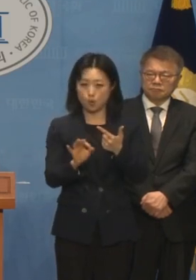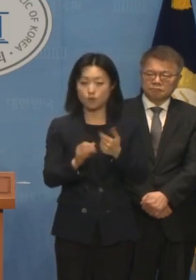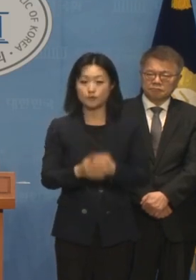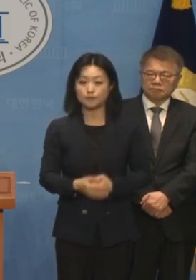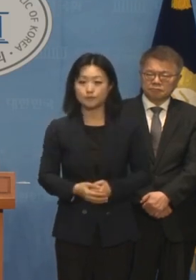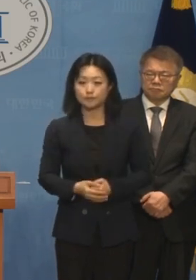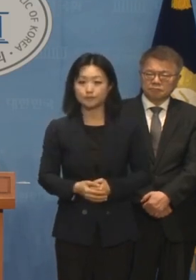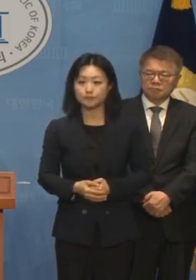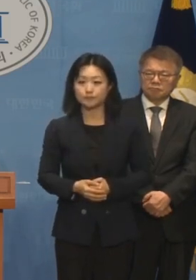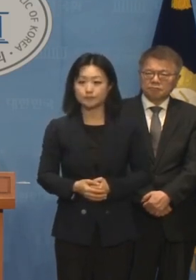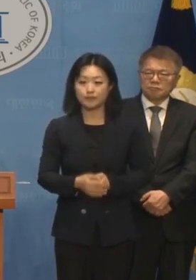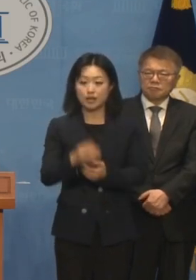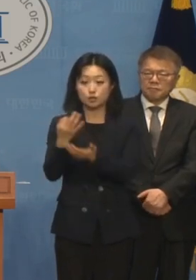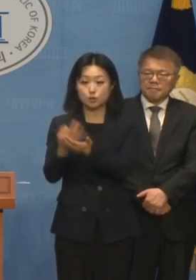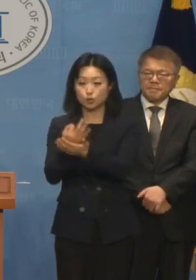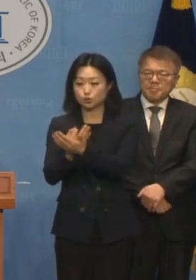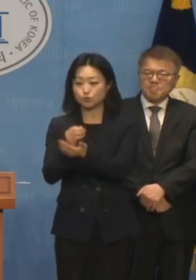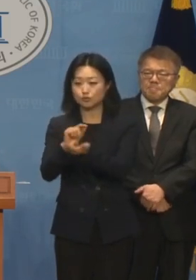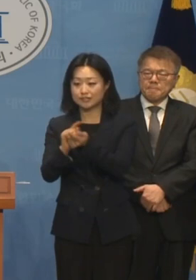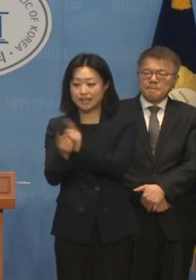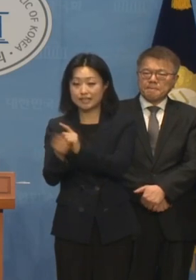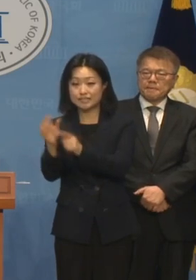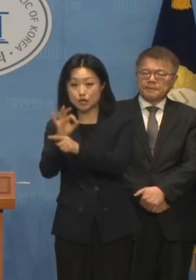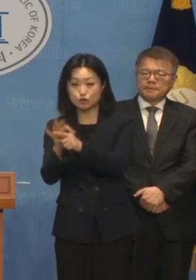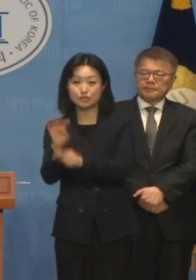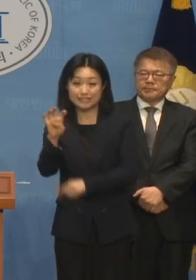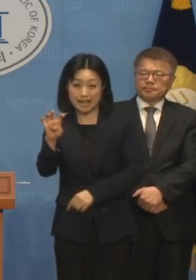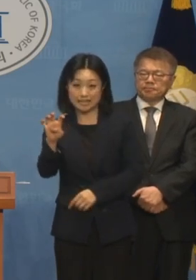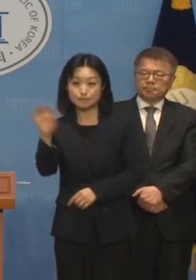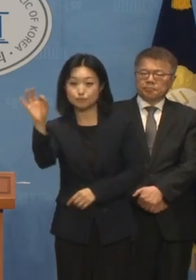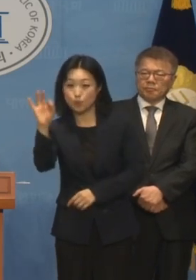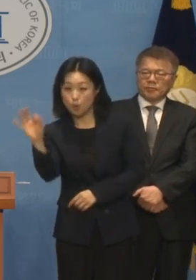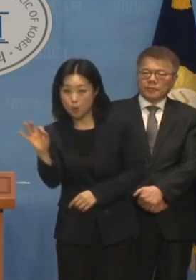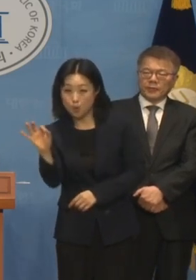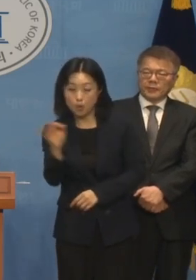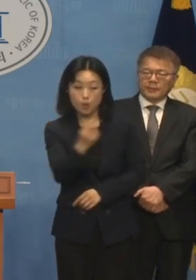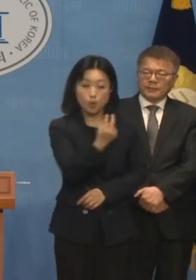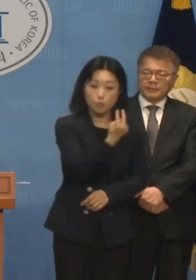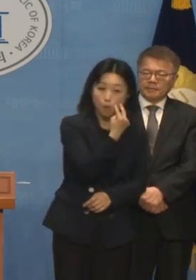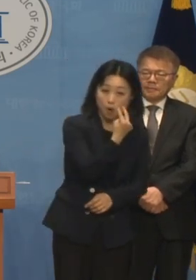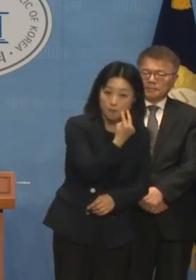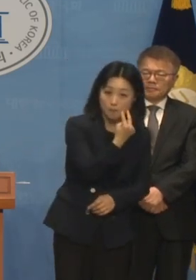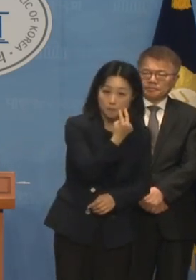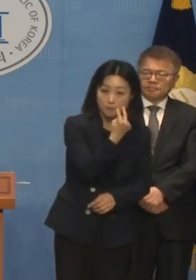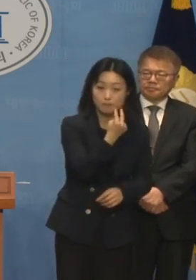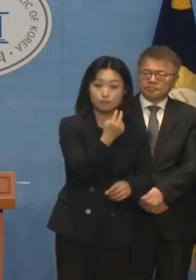56%였습니다. 소득 대체율 40%와 보험료율